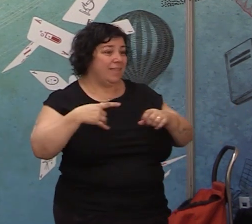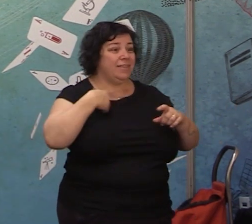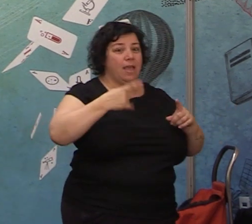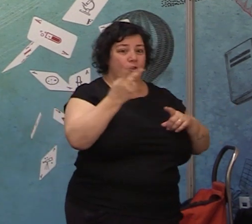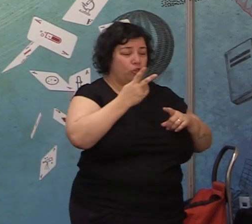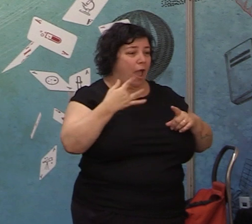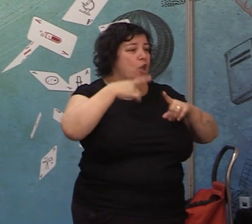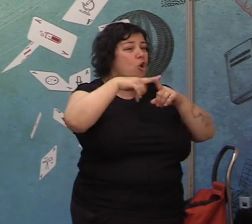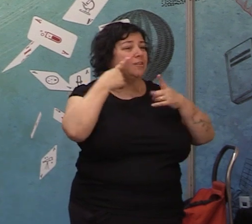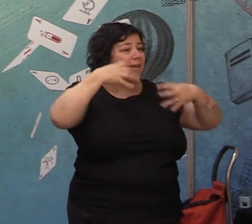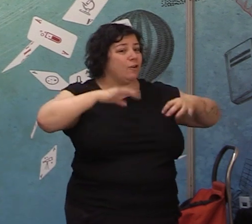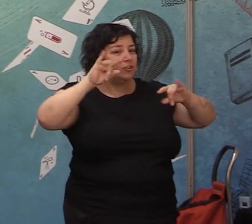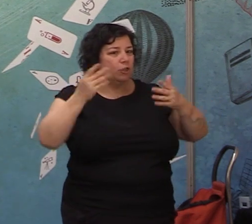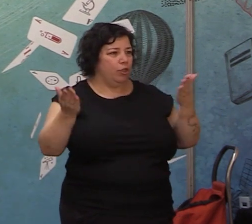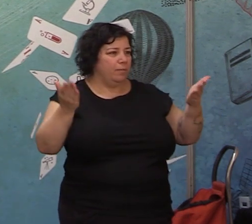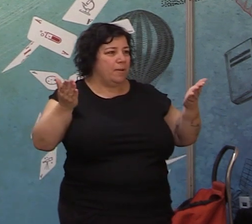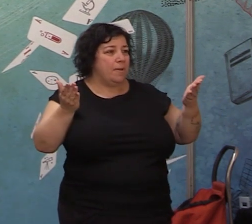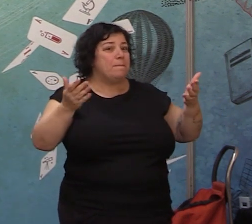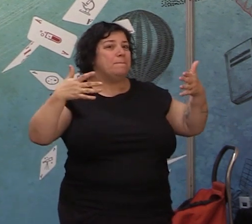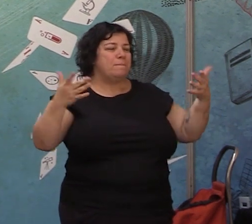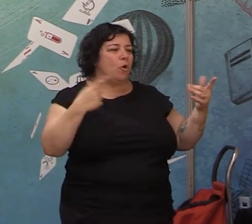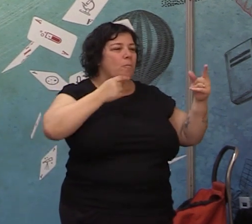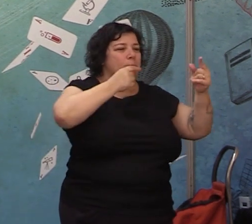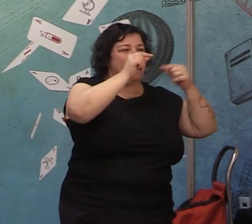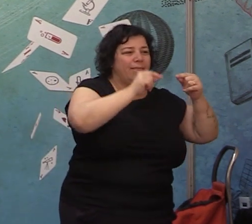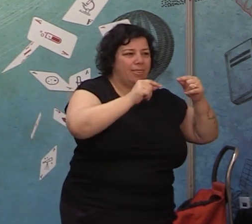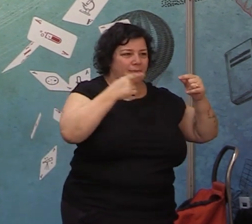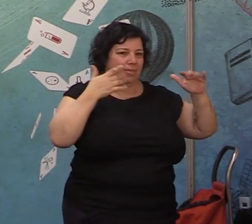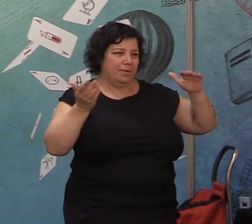los dos, pero con matices.